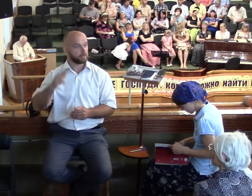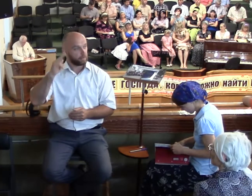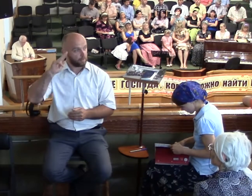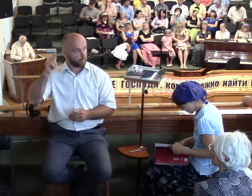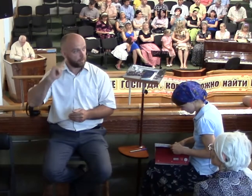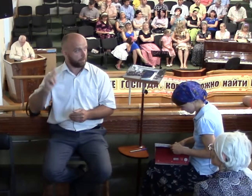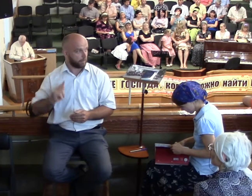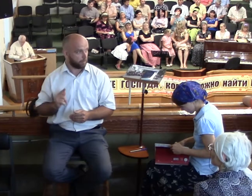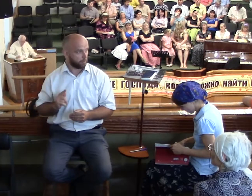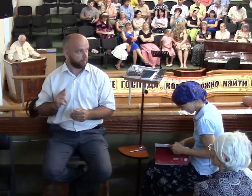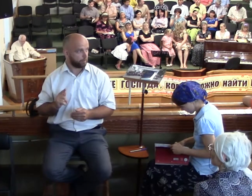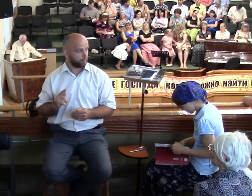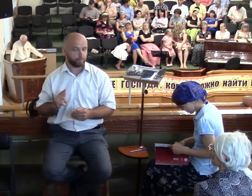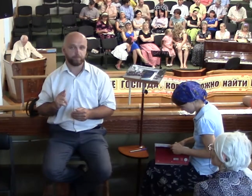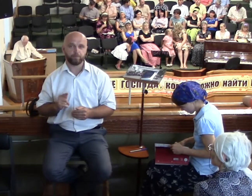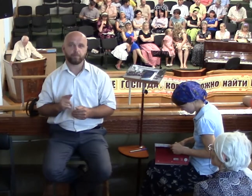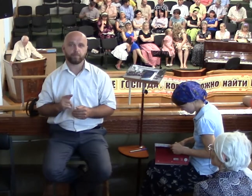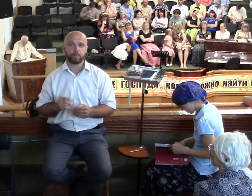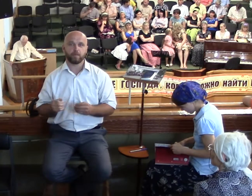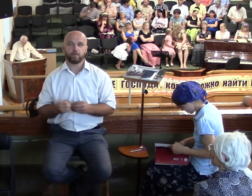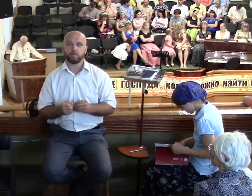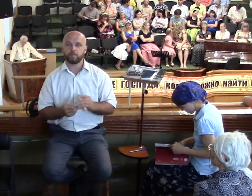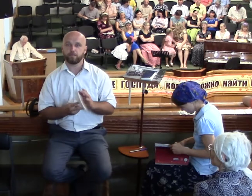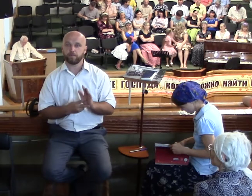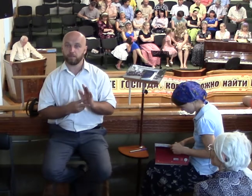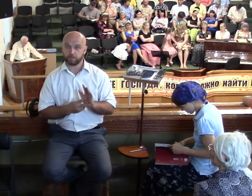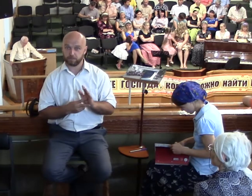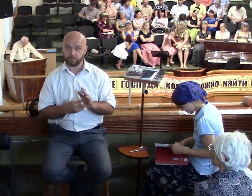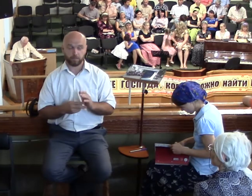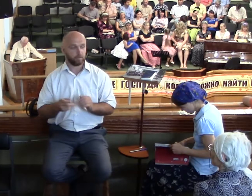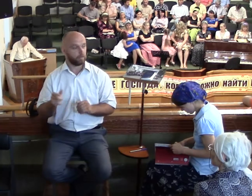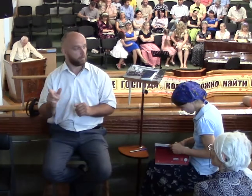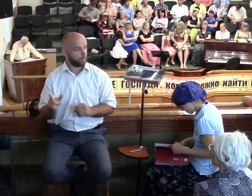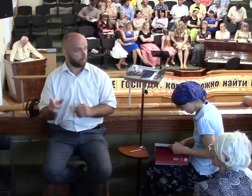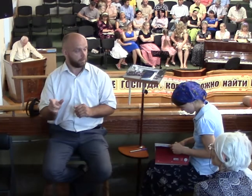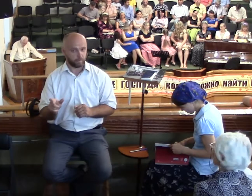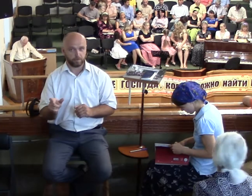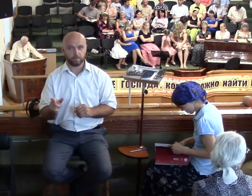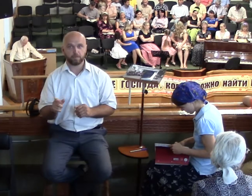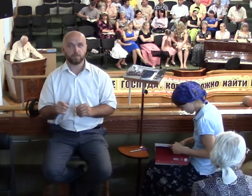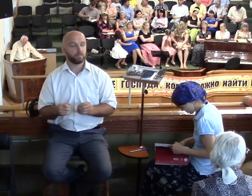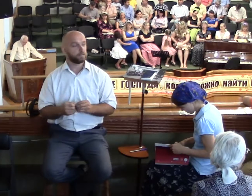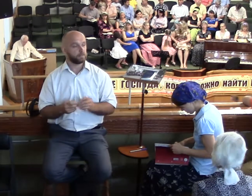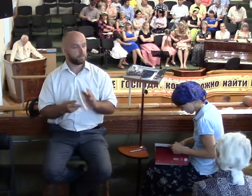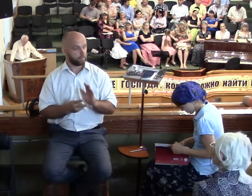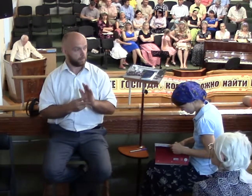снова послание к евреям, 12 глава, с 12 по 15 стих.